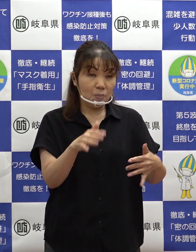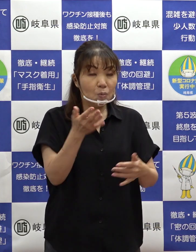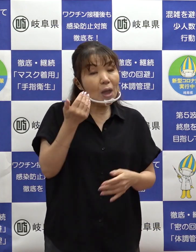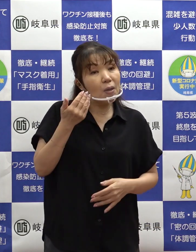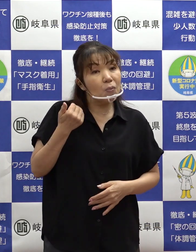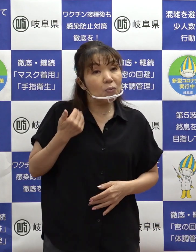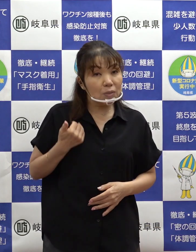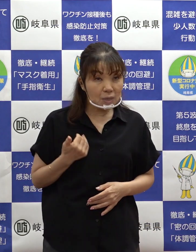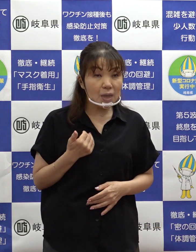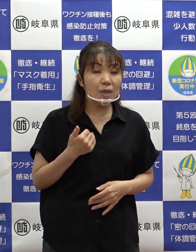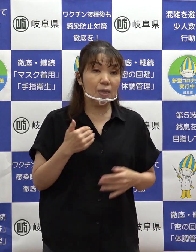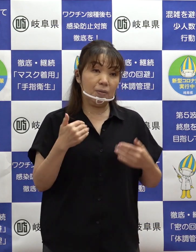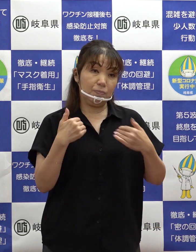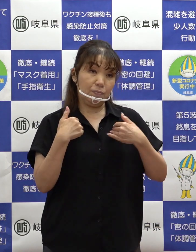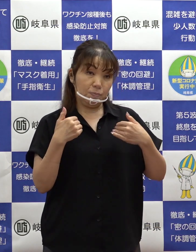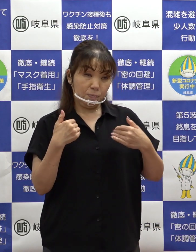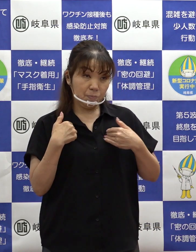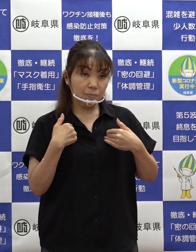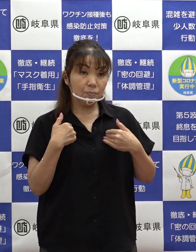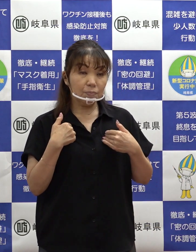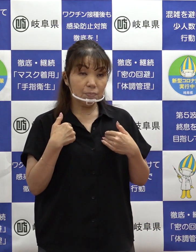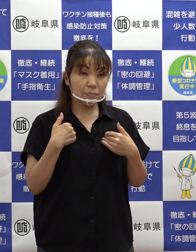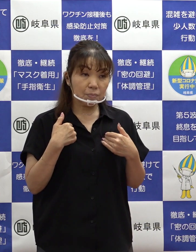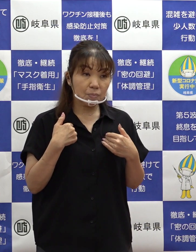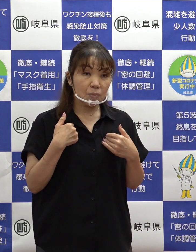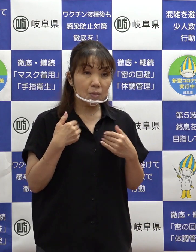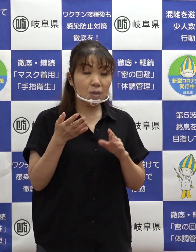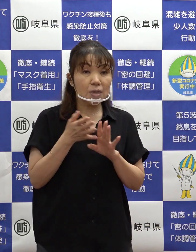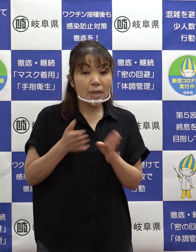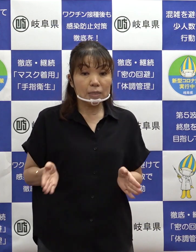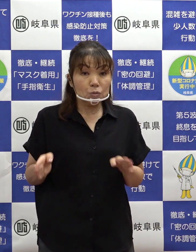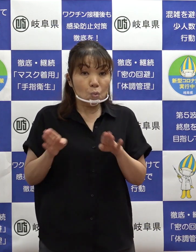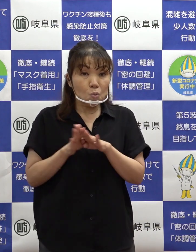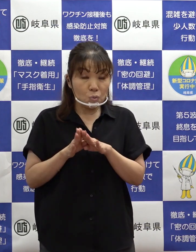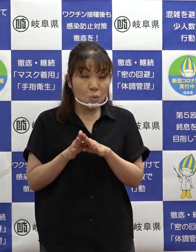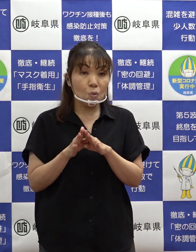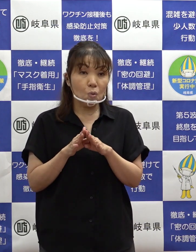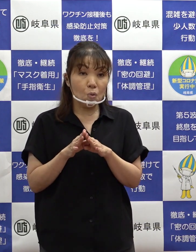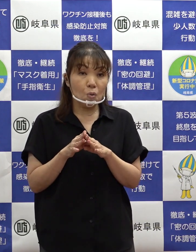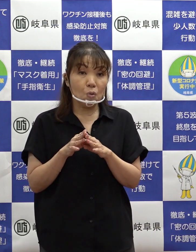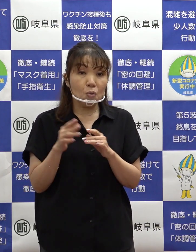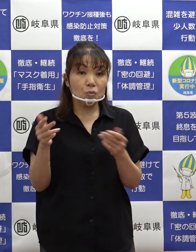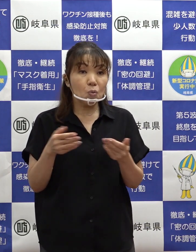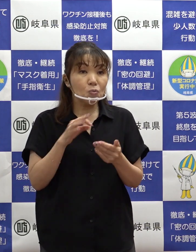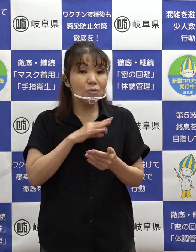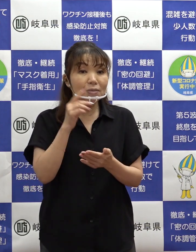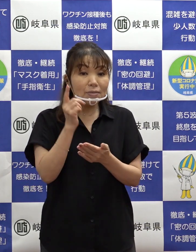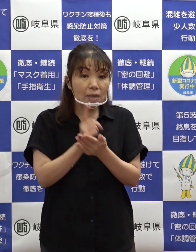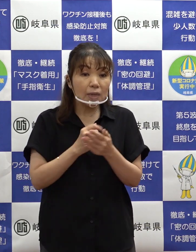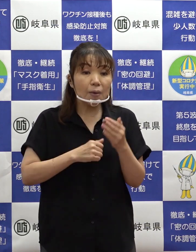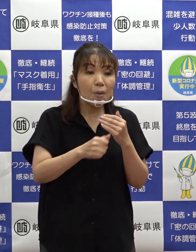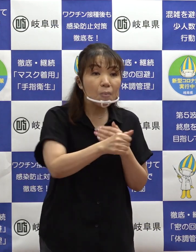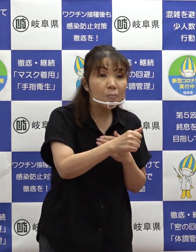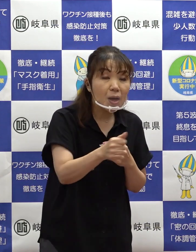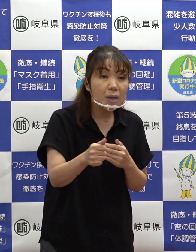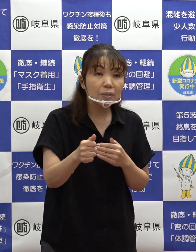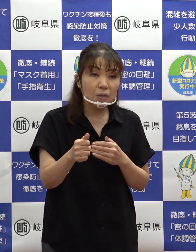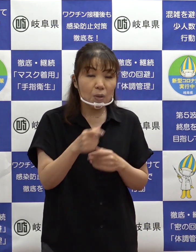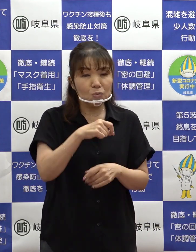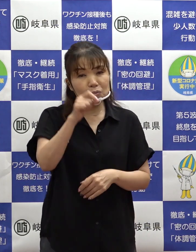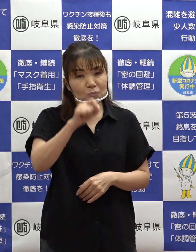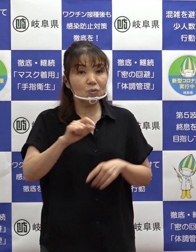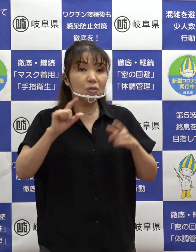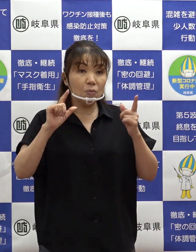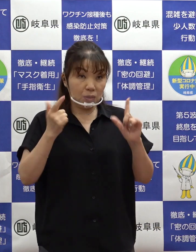め見極めつけておかないと、この県庁の何人かがですねどんどん出張っていくっていうだけでは、決して十分